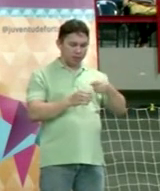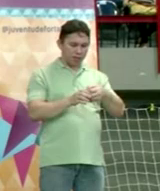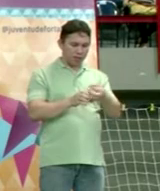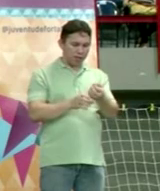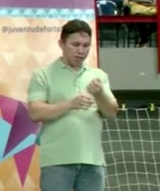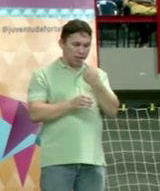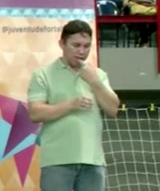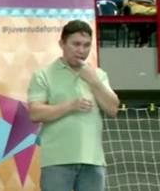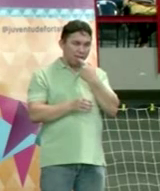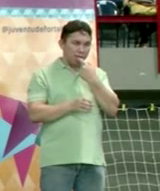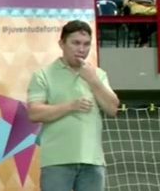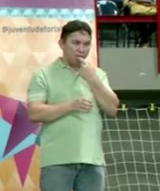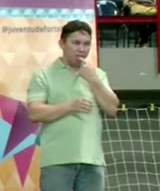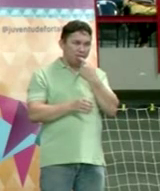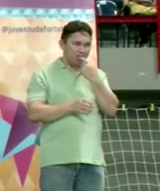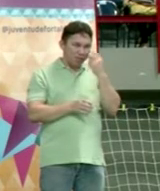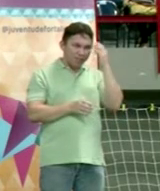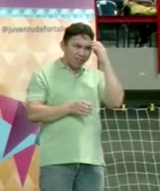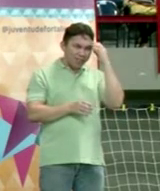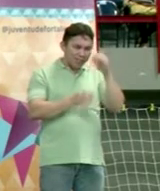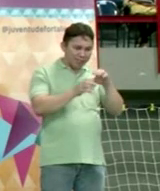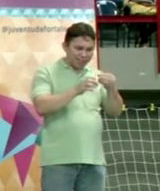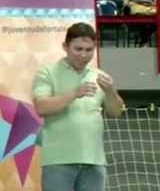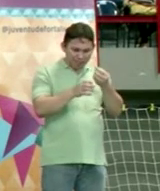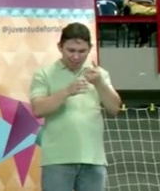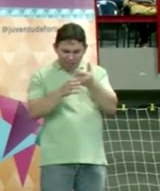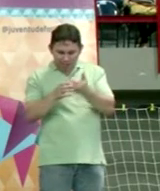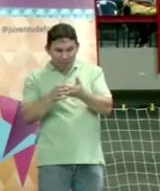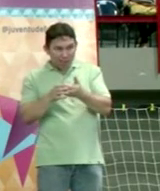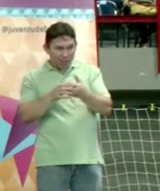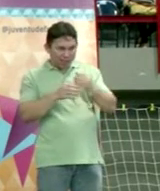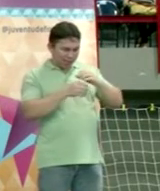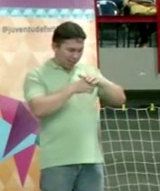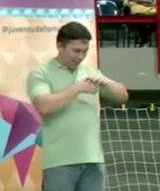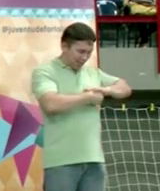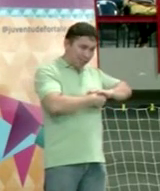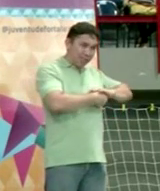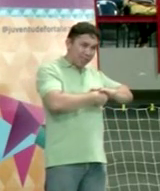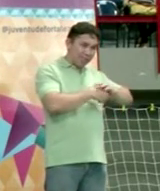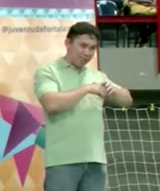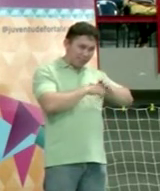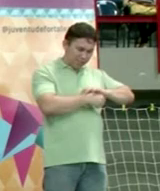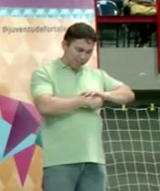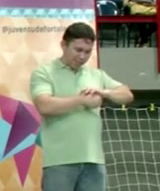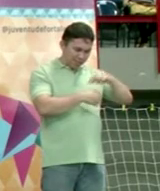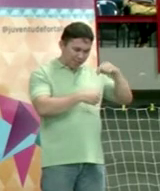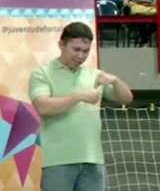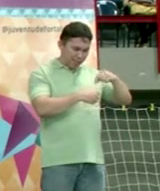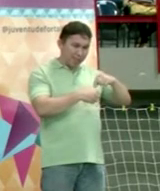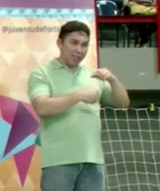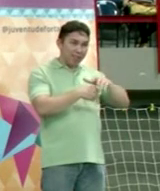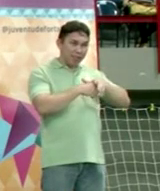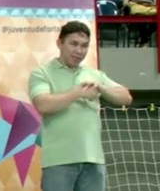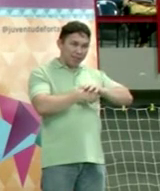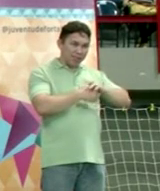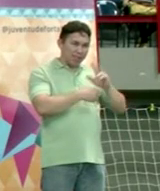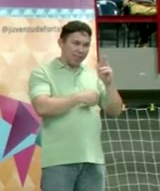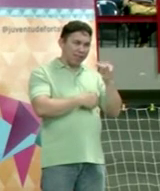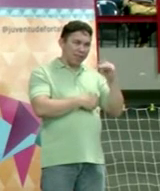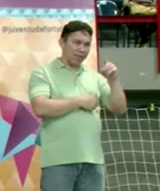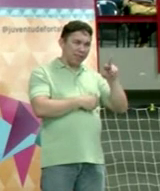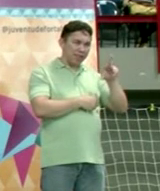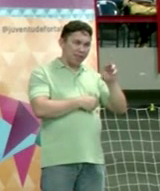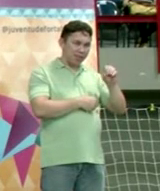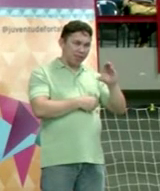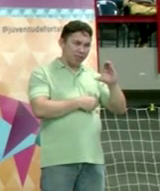usa, aí você pega a tampinha e fecha. Na hora que você fecha, aquela tampinha tem um material higroscópico que